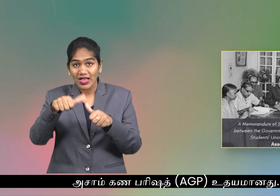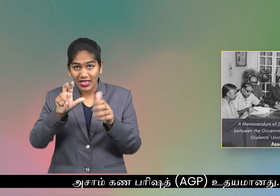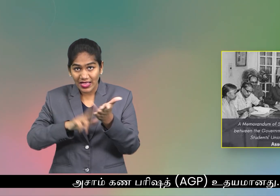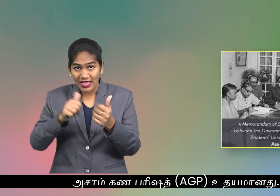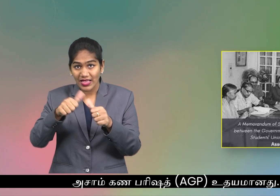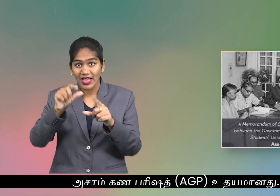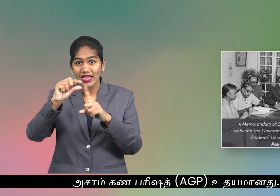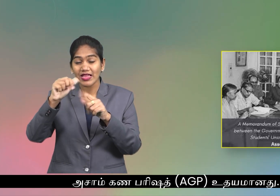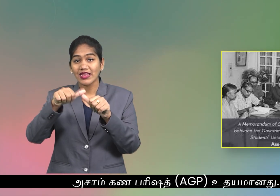தோன்றியது.